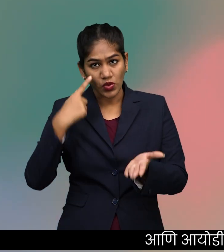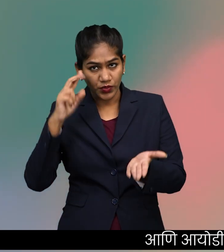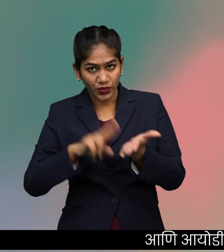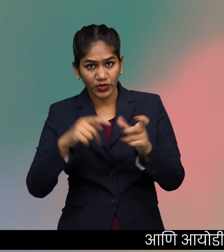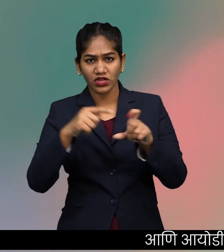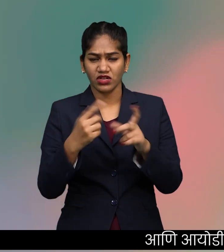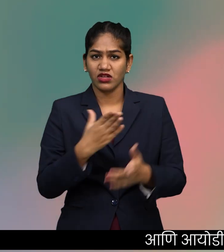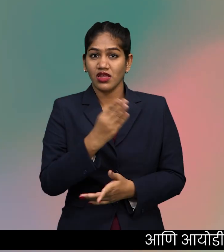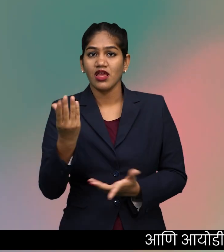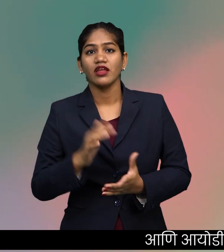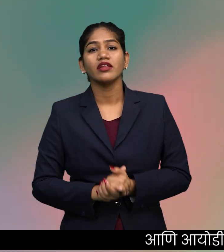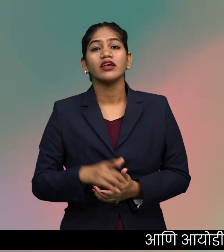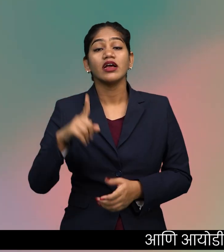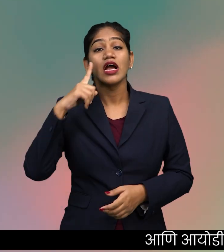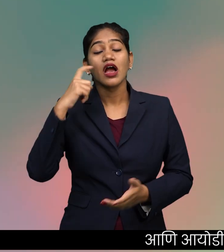आणि आयोडीन सारखी खनिजे काढतो.